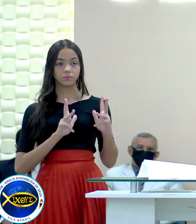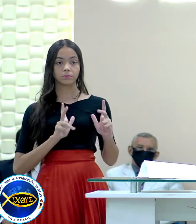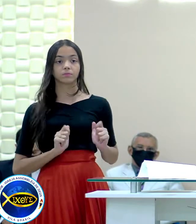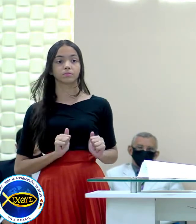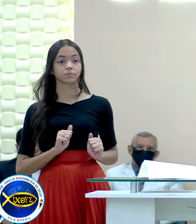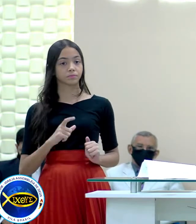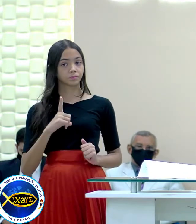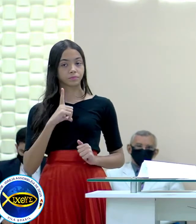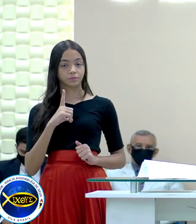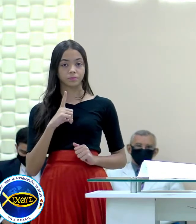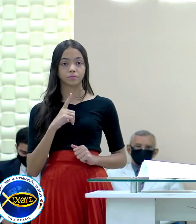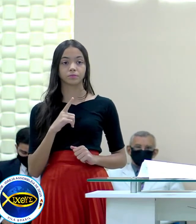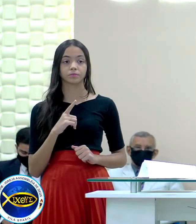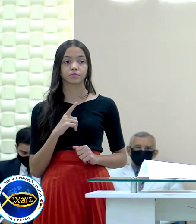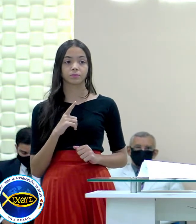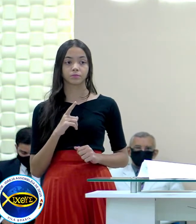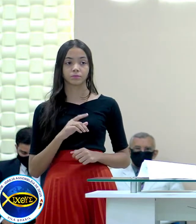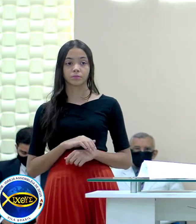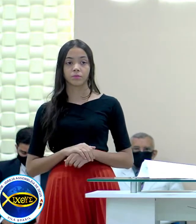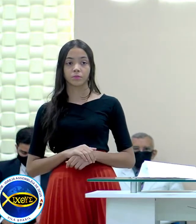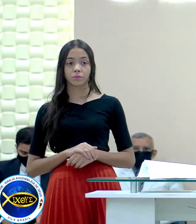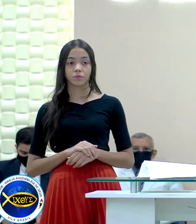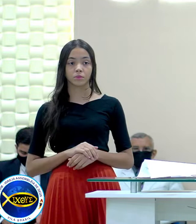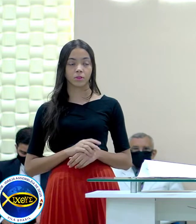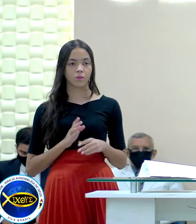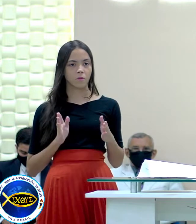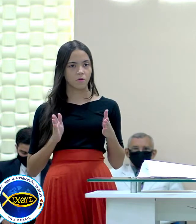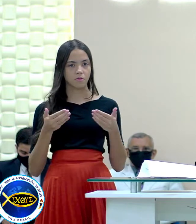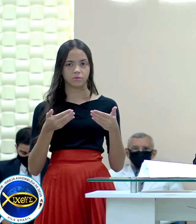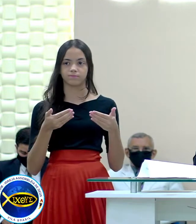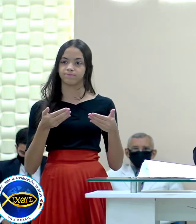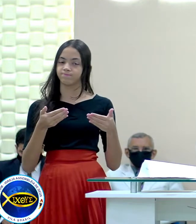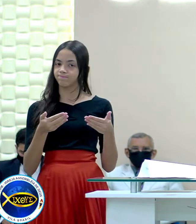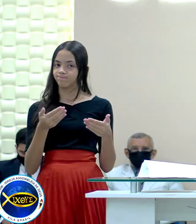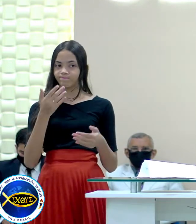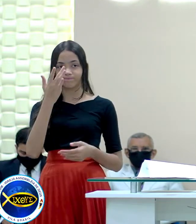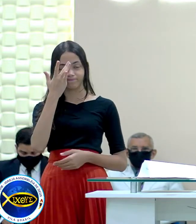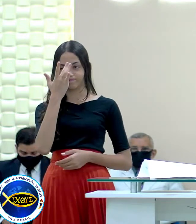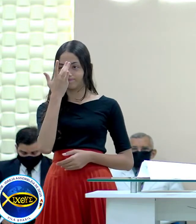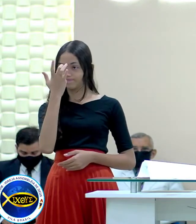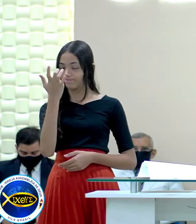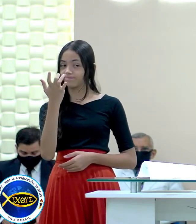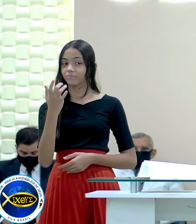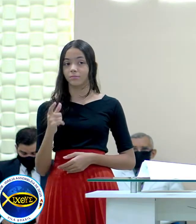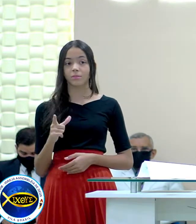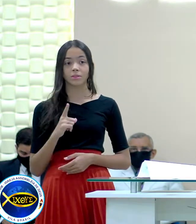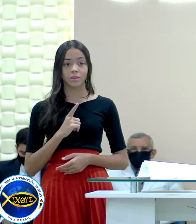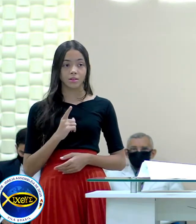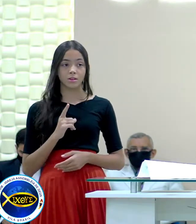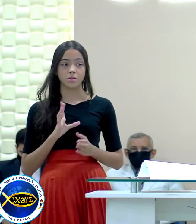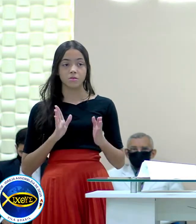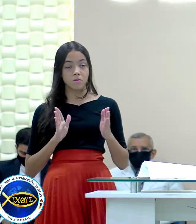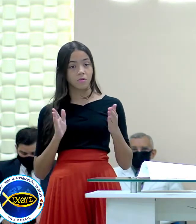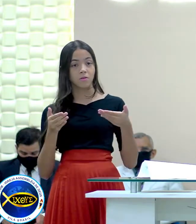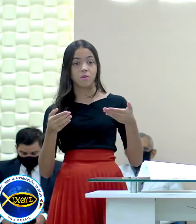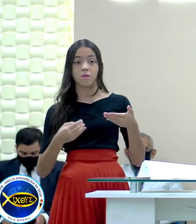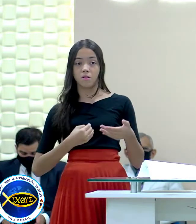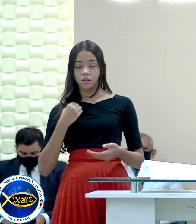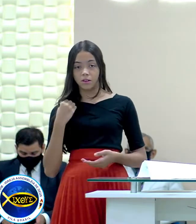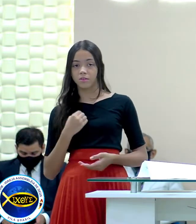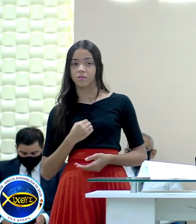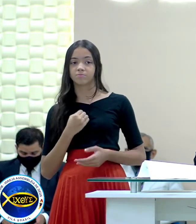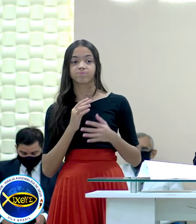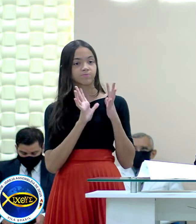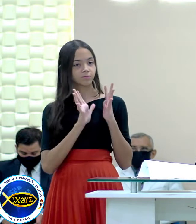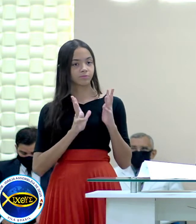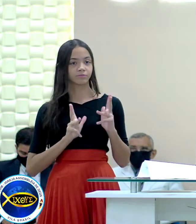esta conduta não é fácil. Mantermos a conduta, vivermos em